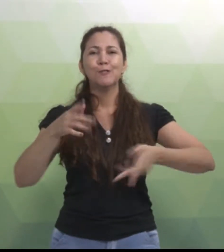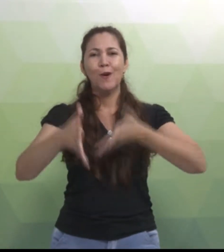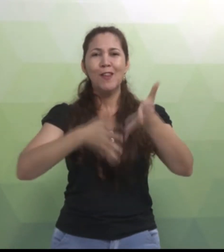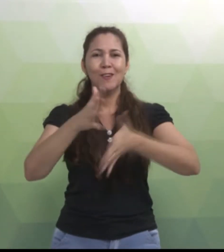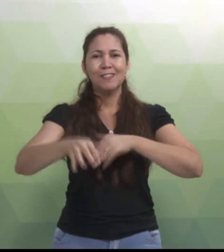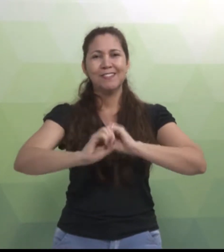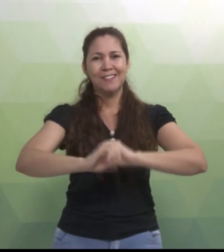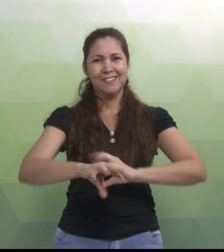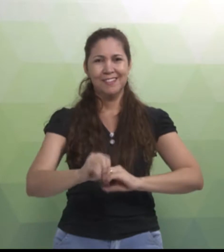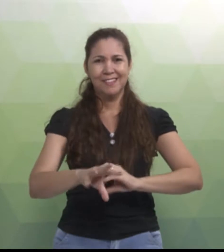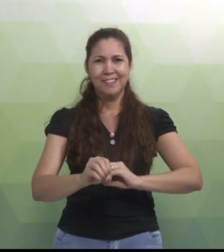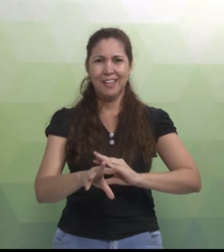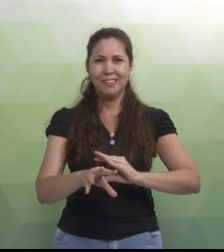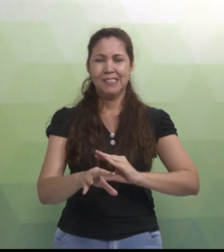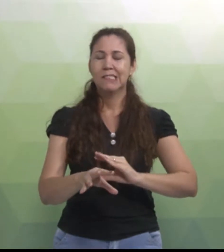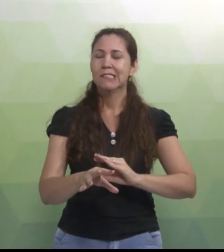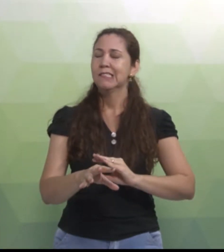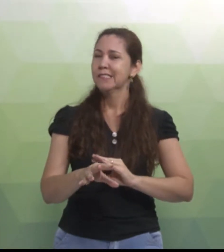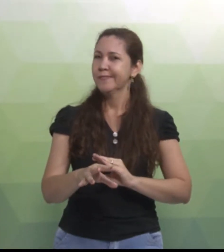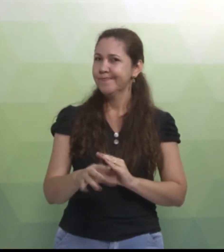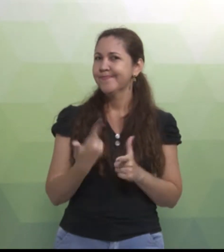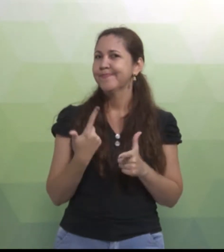problema, porque isso não é verdade.